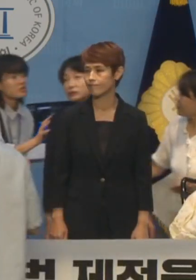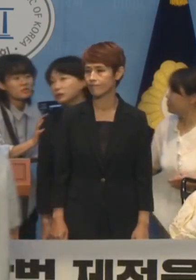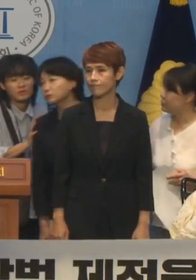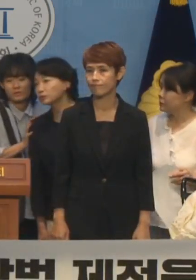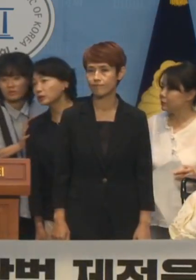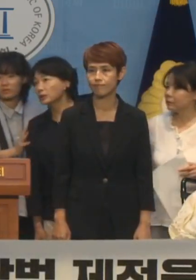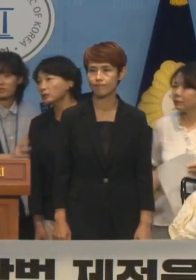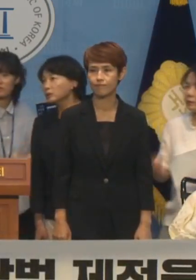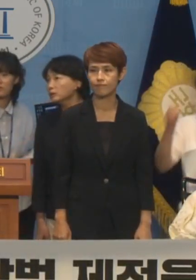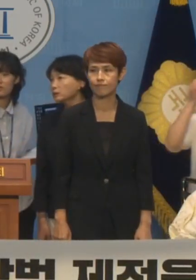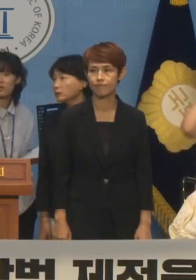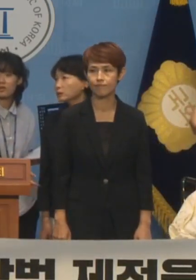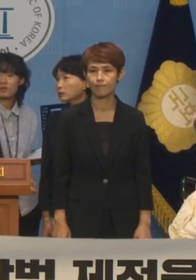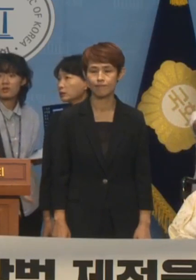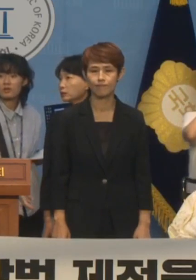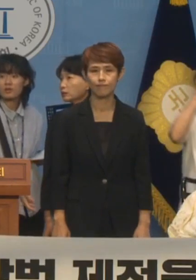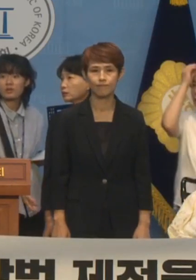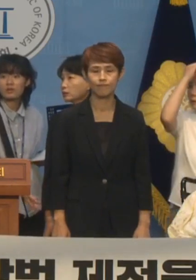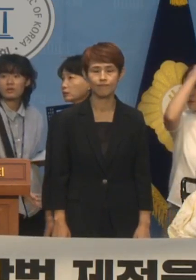사회자가 누구예요?